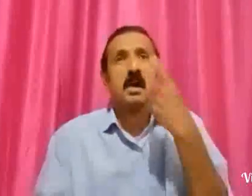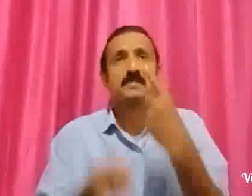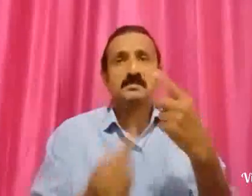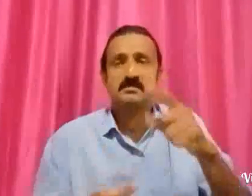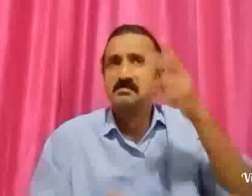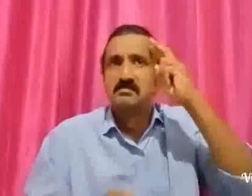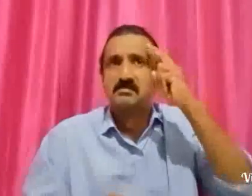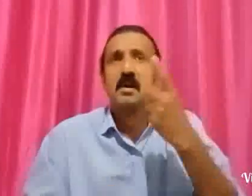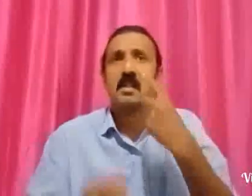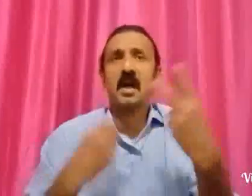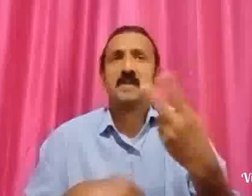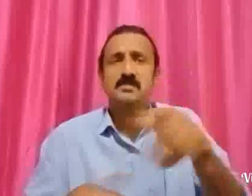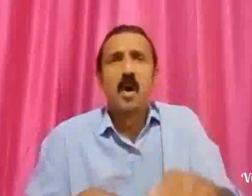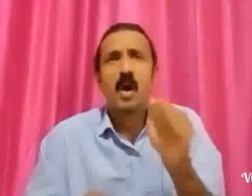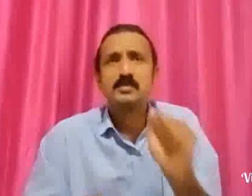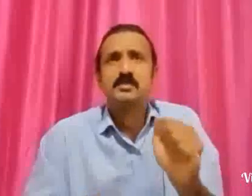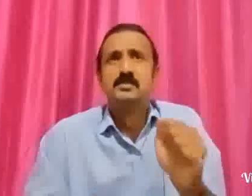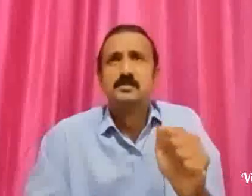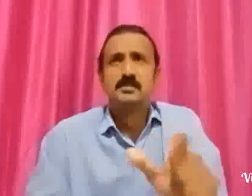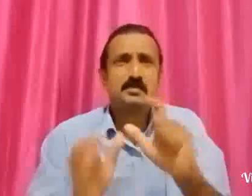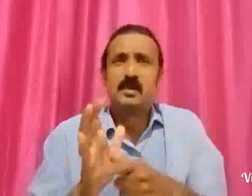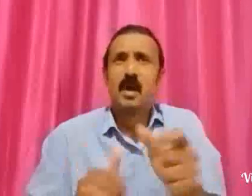നീ പതിനാറ് സുപ്രധാന കോഴ്സുകൾ അല്ലേ?